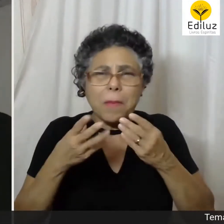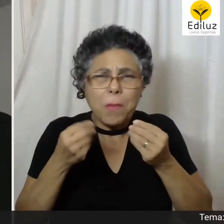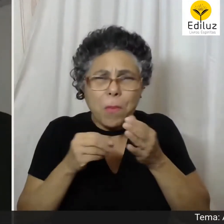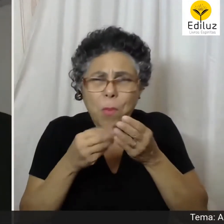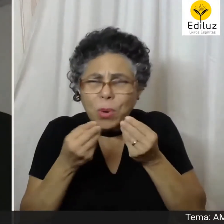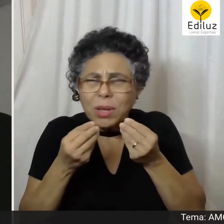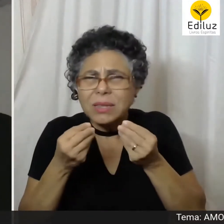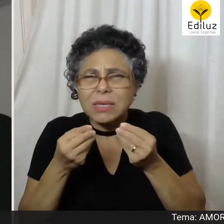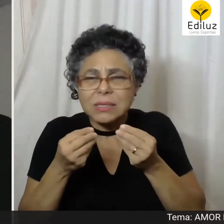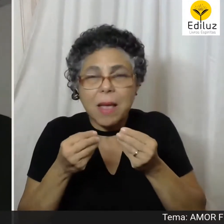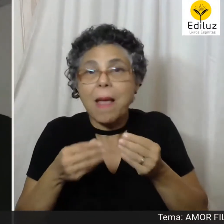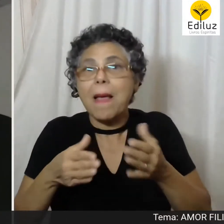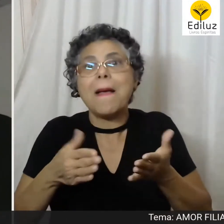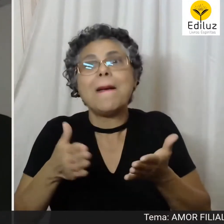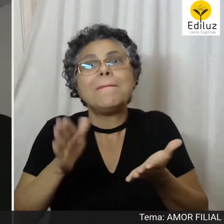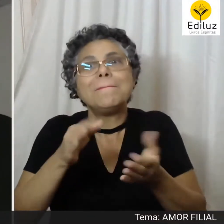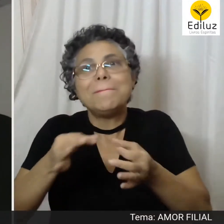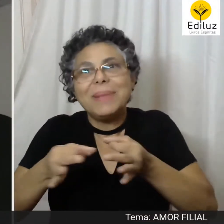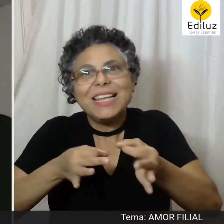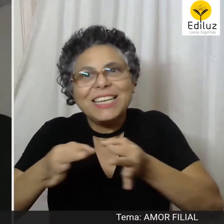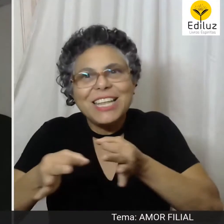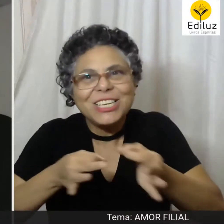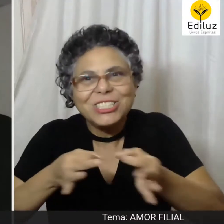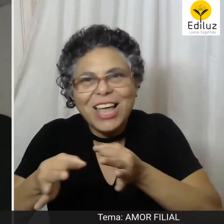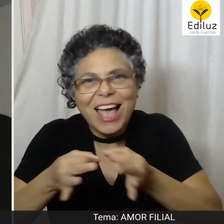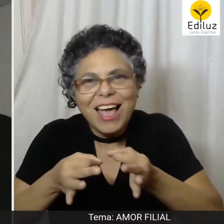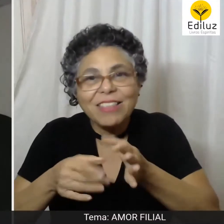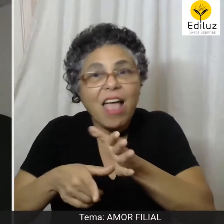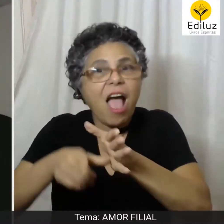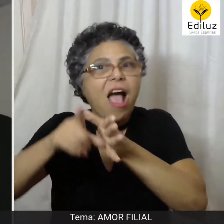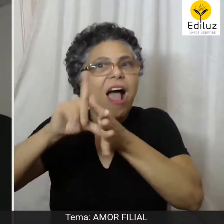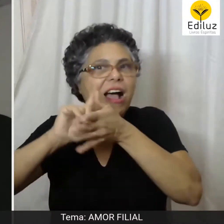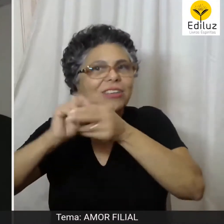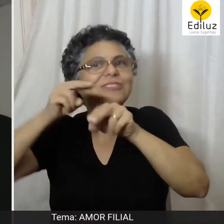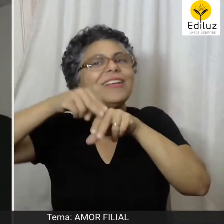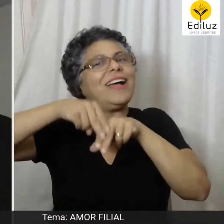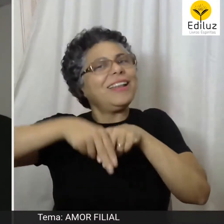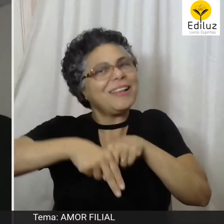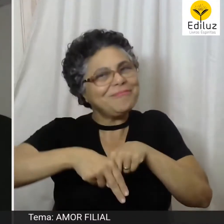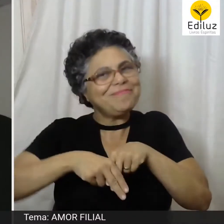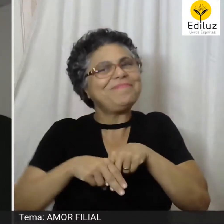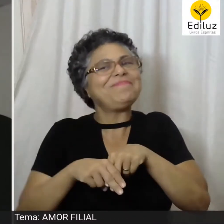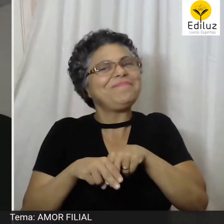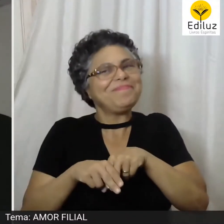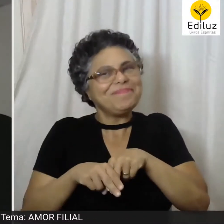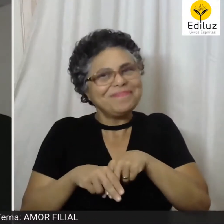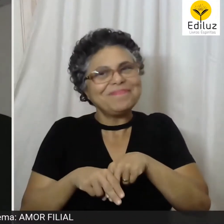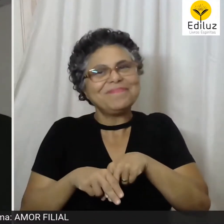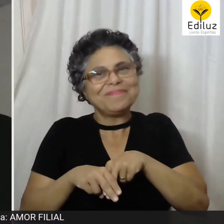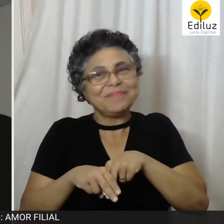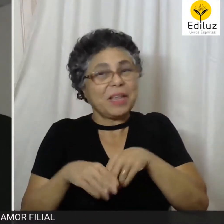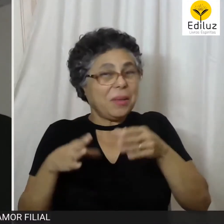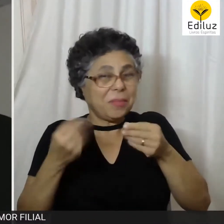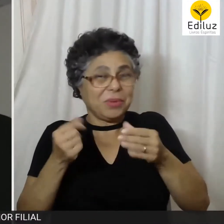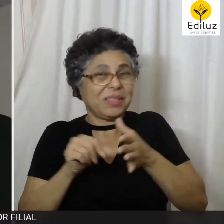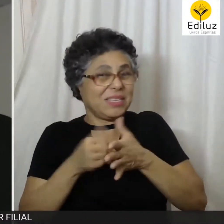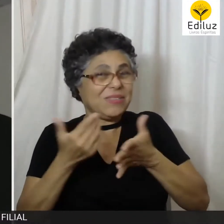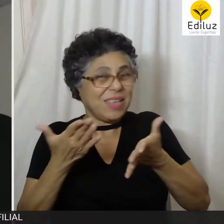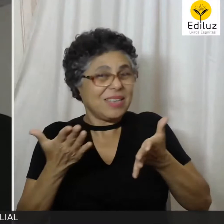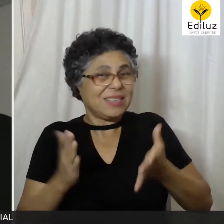foram planejadas no seu processo reencarnatório. E muitas